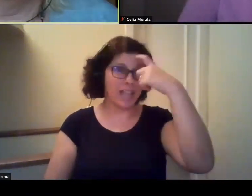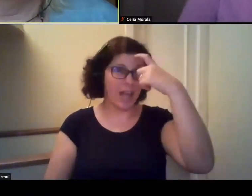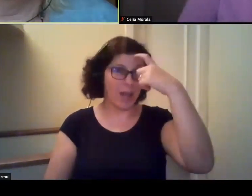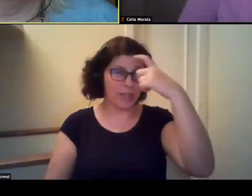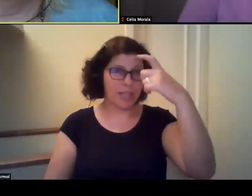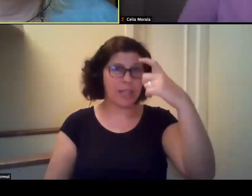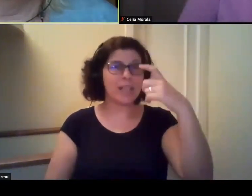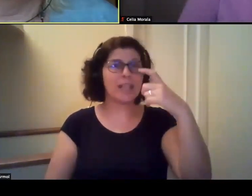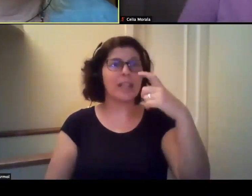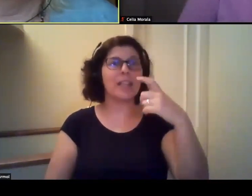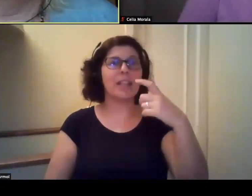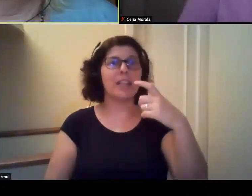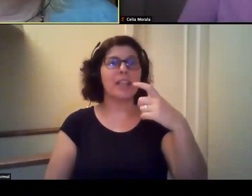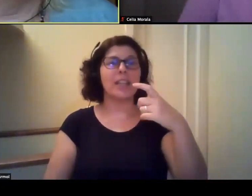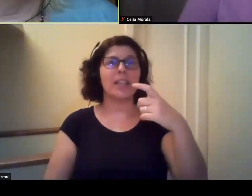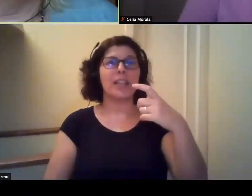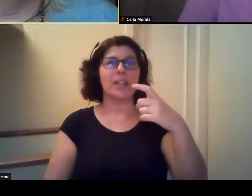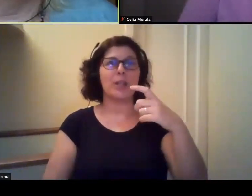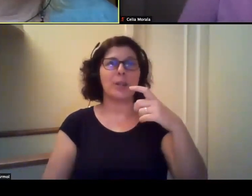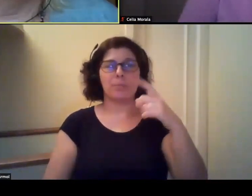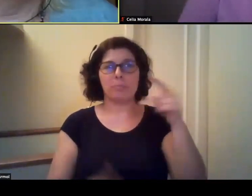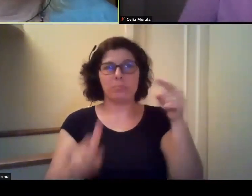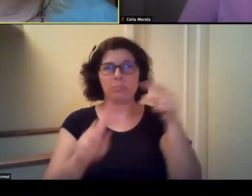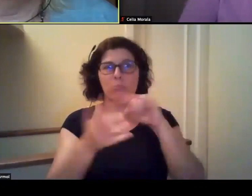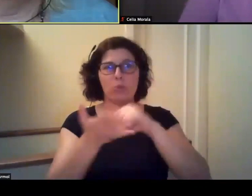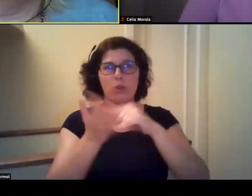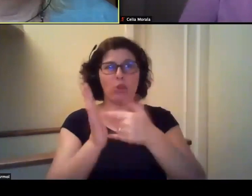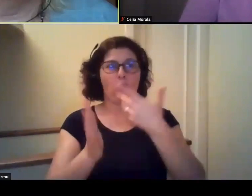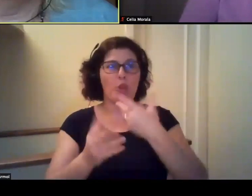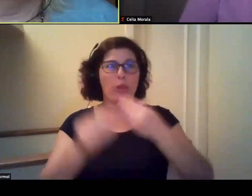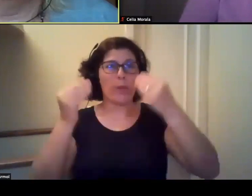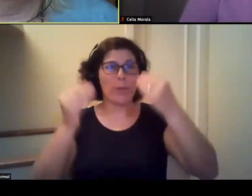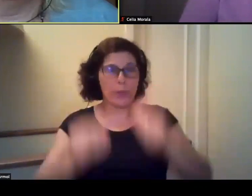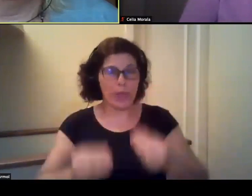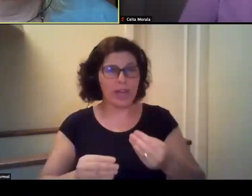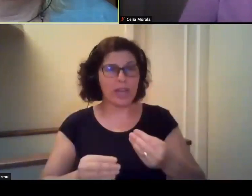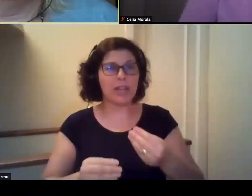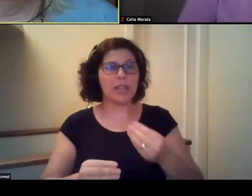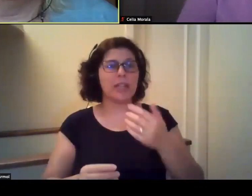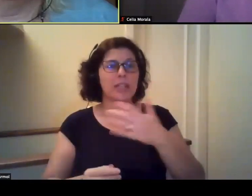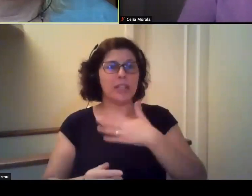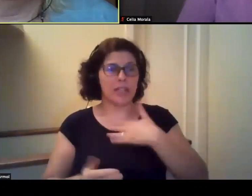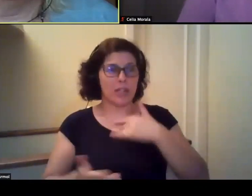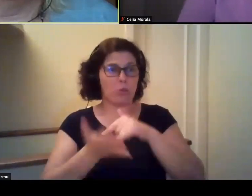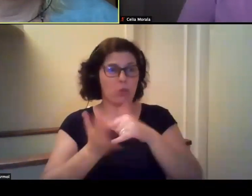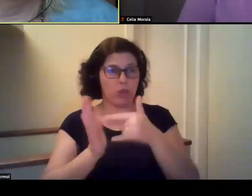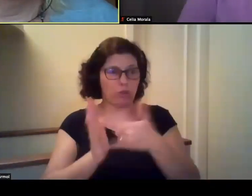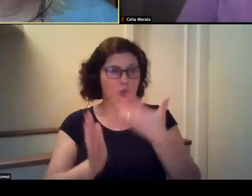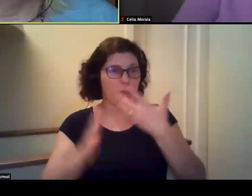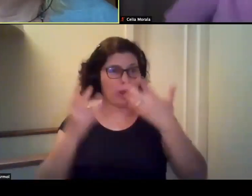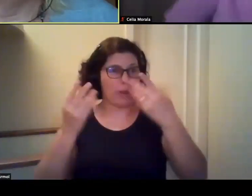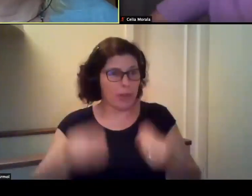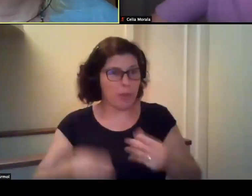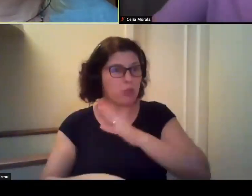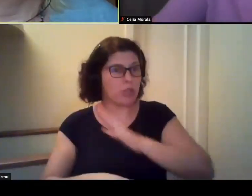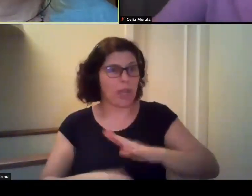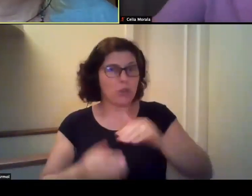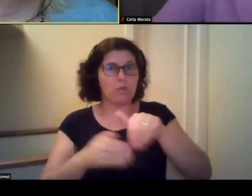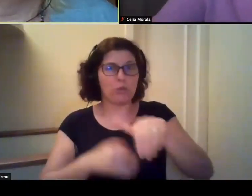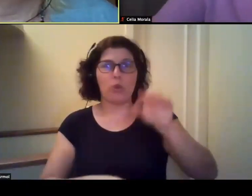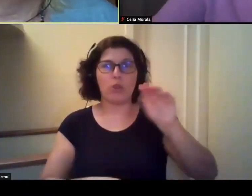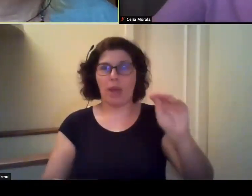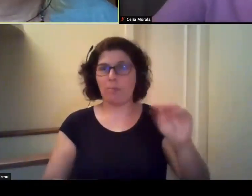conocer mejor los proyectos y no ir muy perdida si algún día contactan con ella.